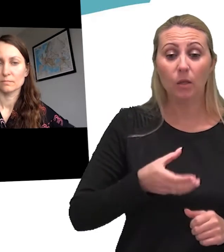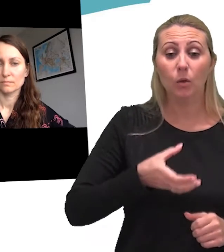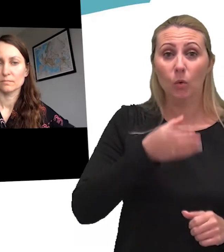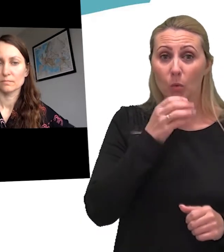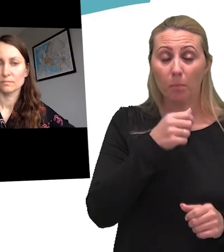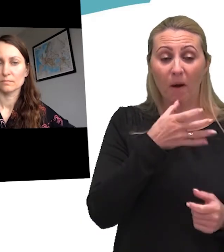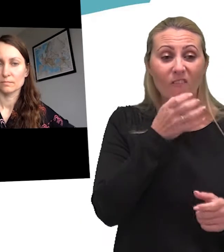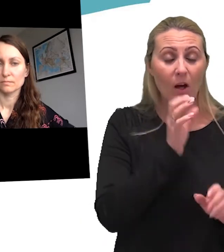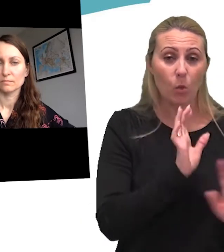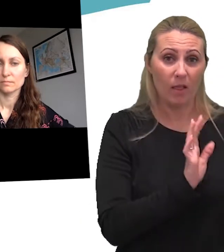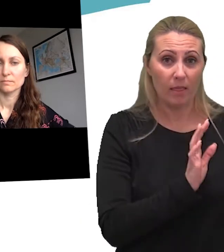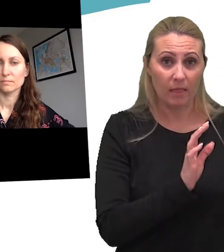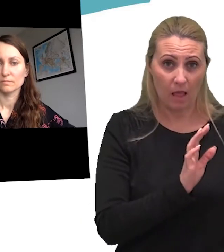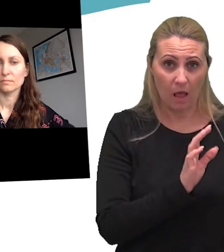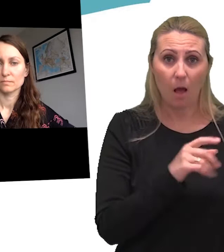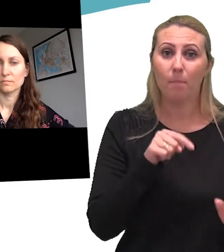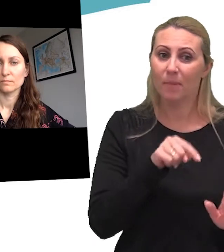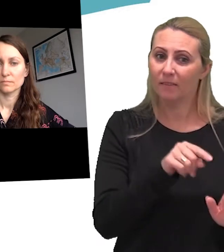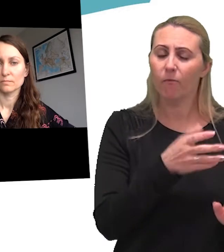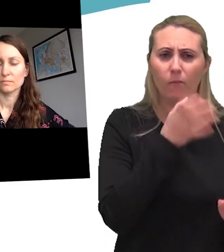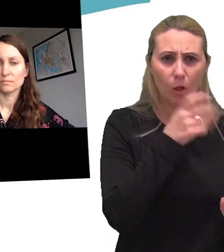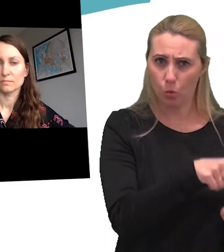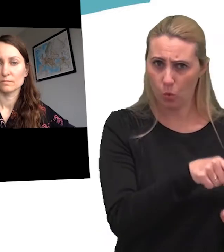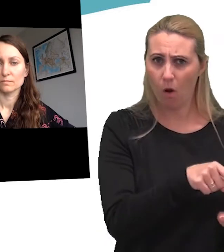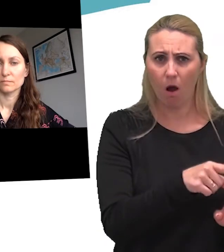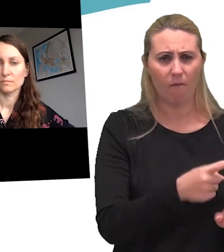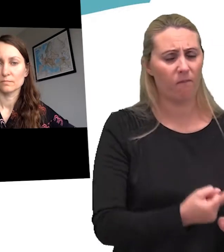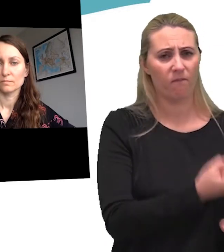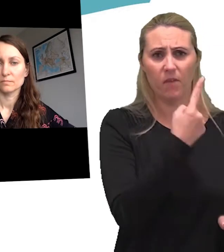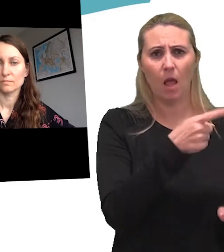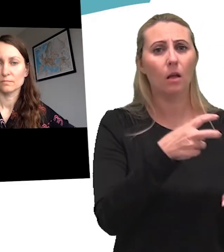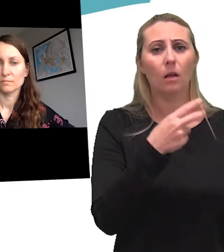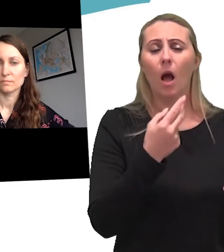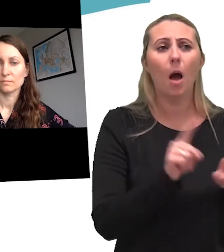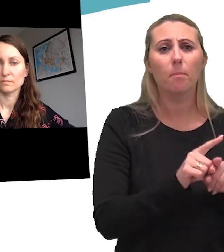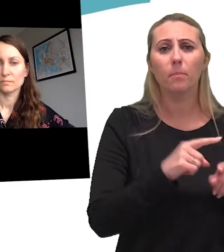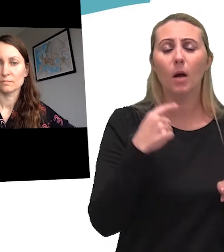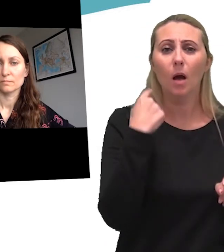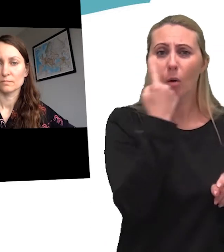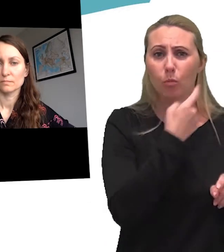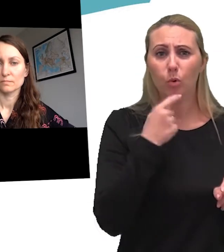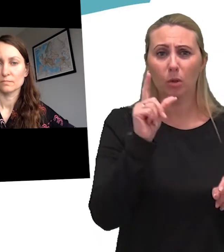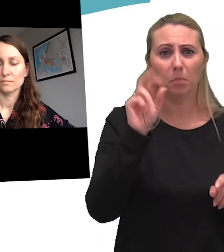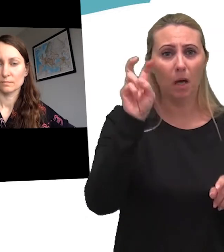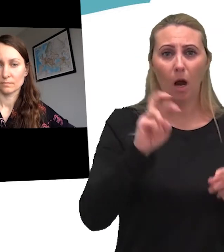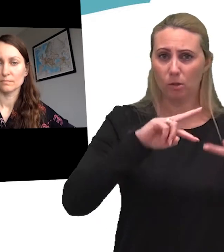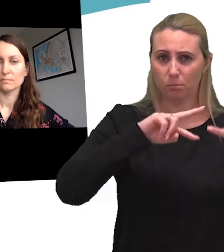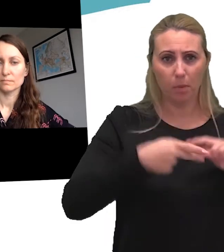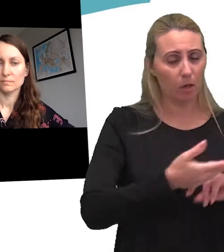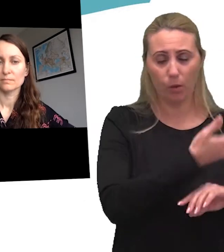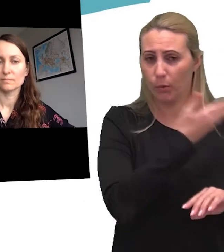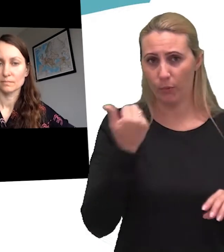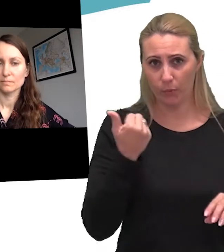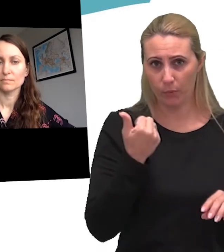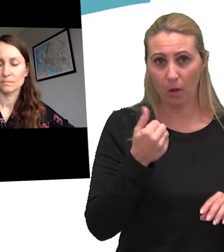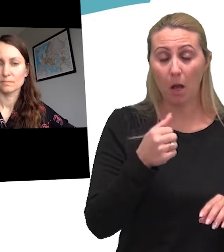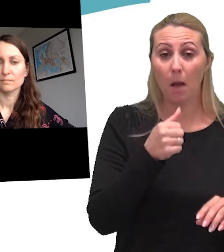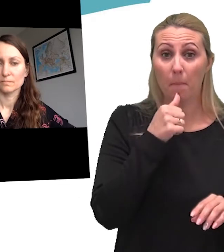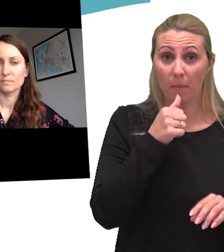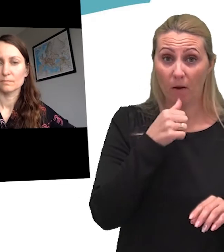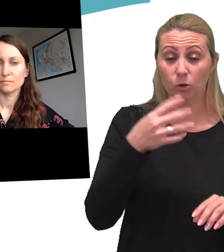atsigeriam ne vandens, nes vanduo vienintelis maisto produktas, kuris nekeičia burnos pH, reiškia